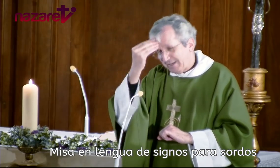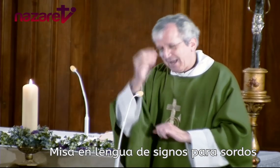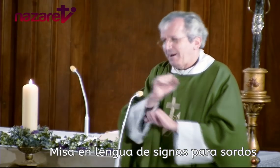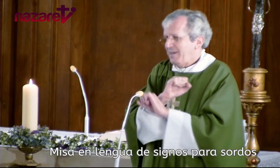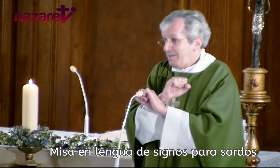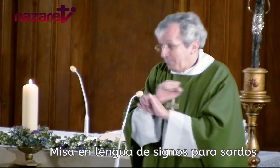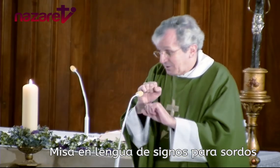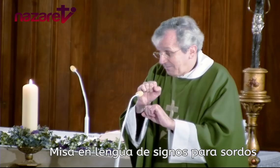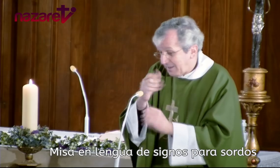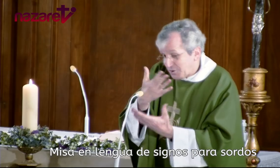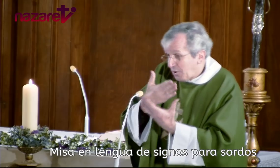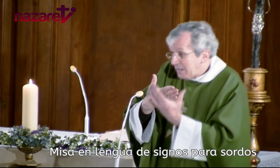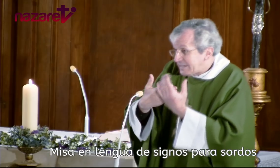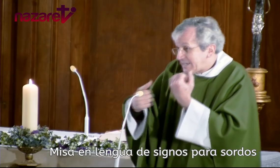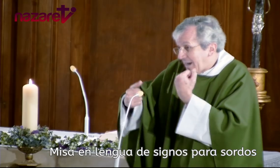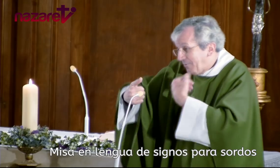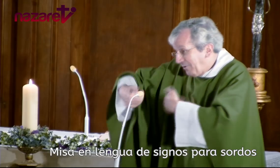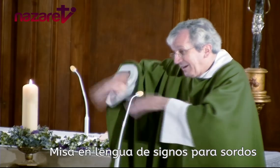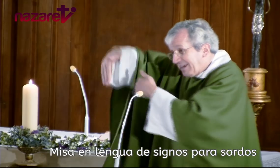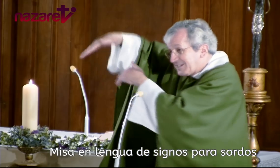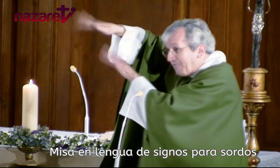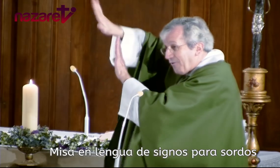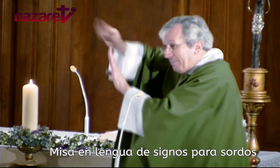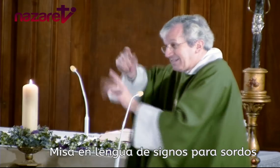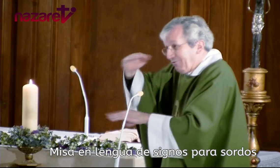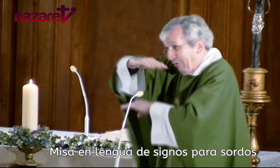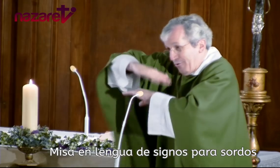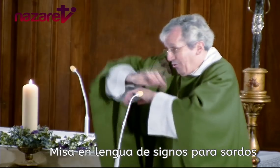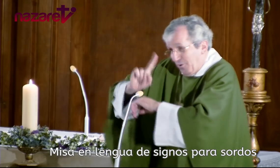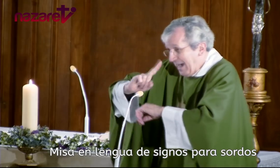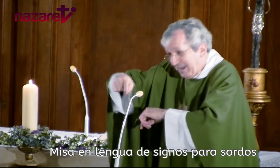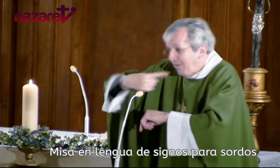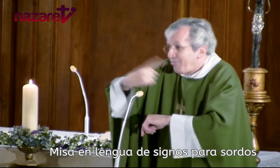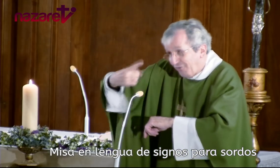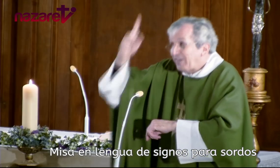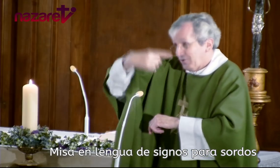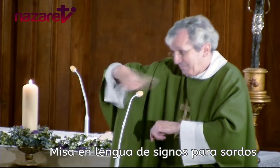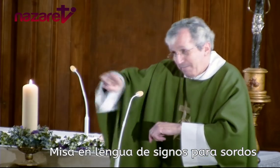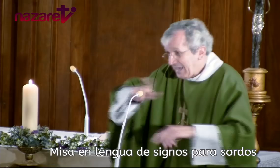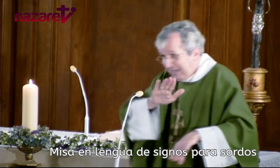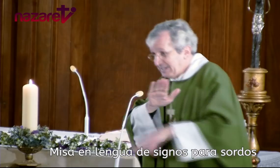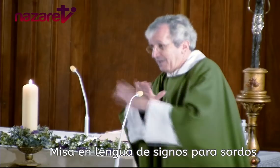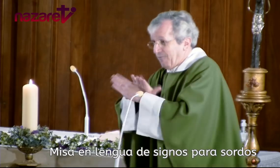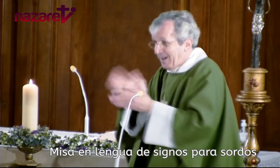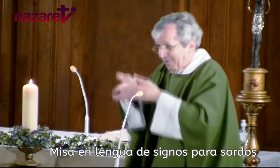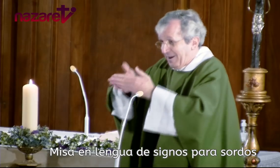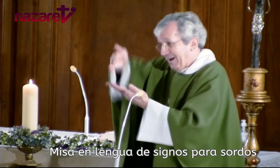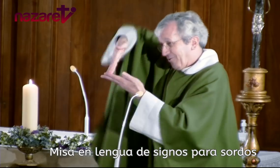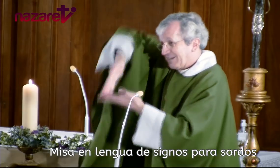pensaba imposible, de hecho se escapó y se fue pensando, no voy a ir donde Dios me envía, se fue con el barco que se